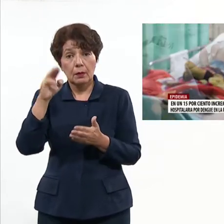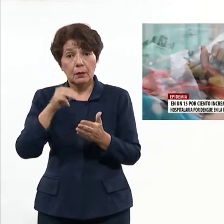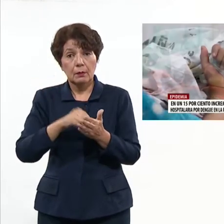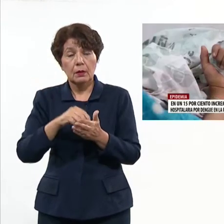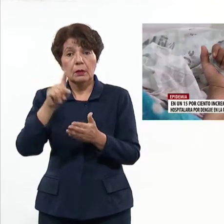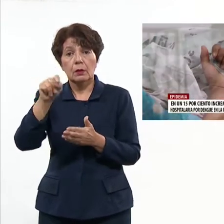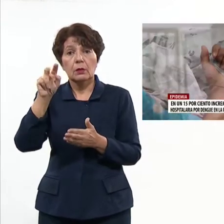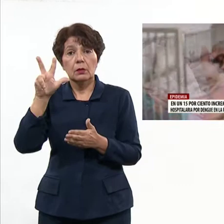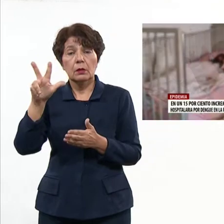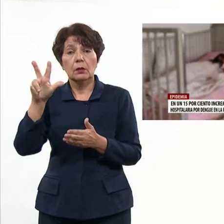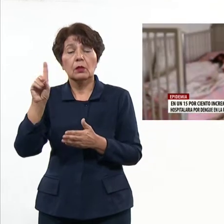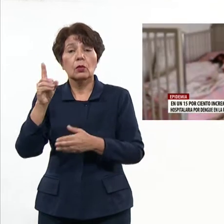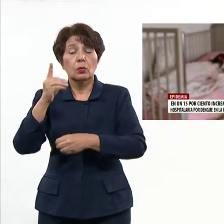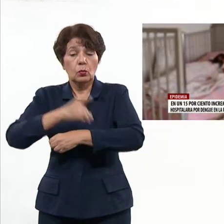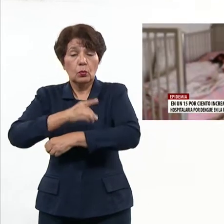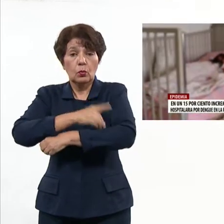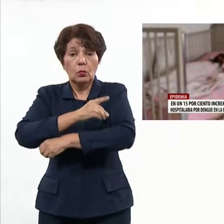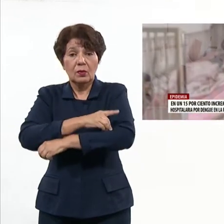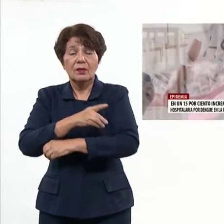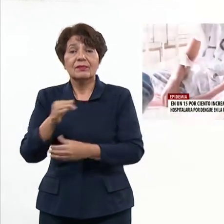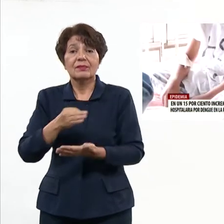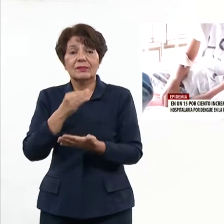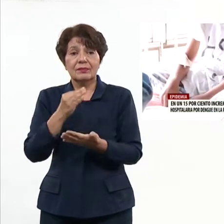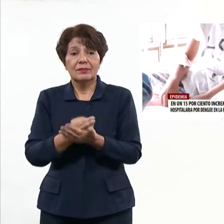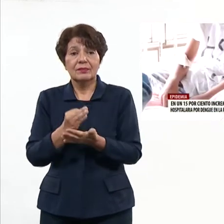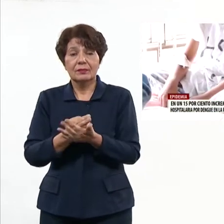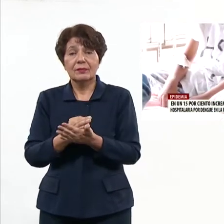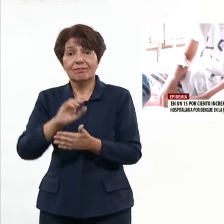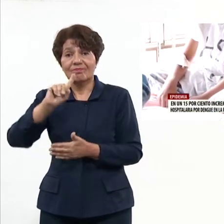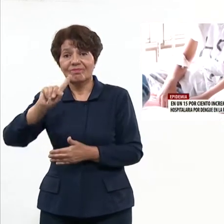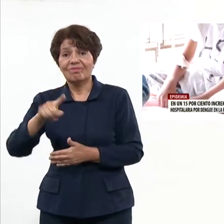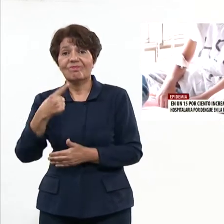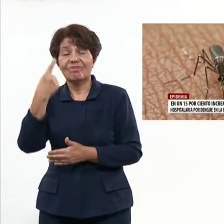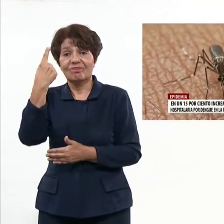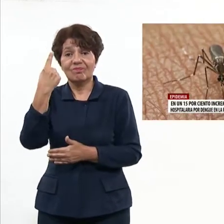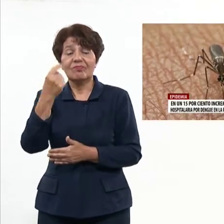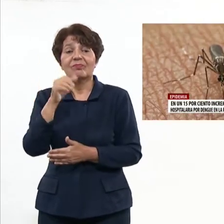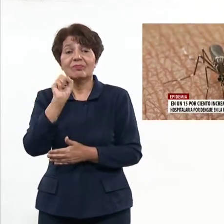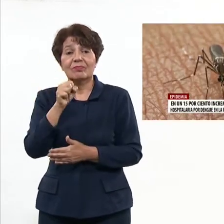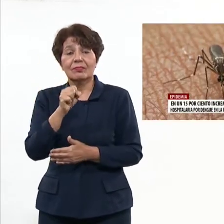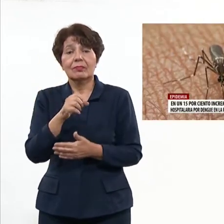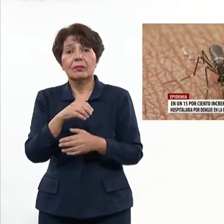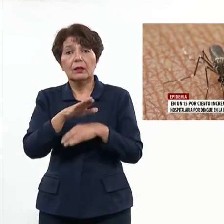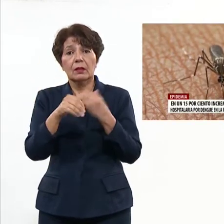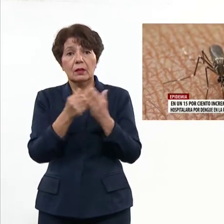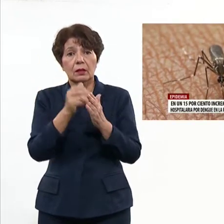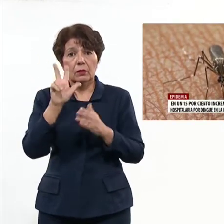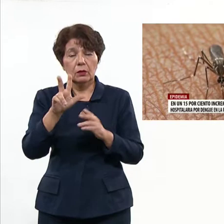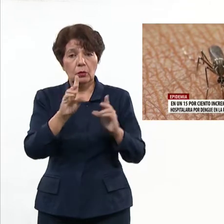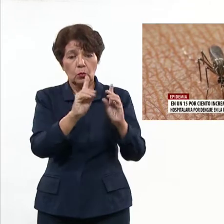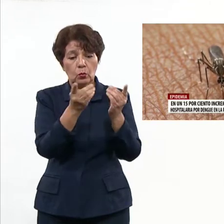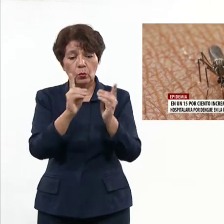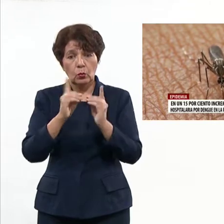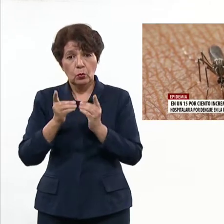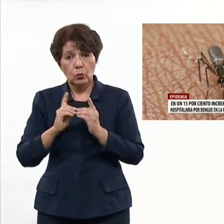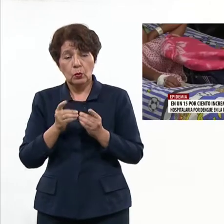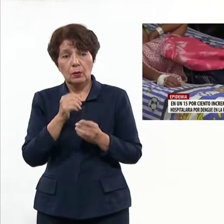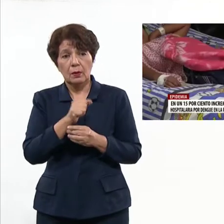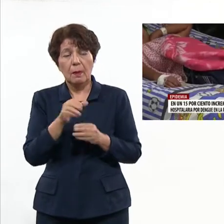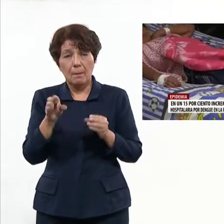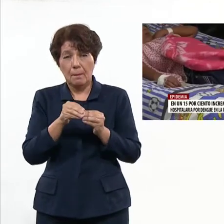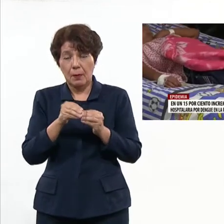casos de dengue siendo el distrito central quien ocupa el primer lugar de las tres regiones que presentan mayores casos de incidencia